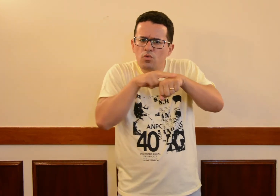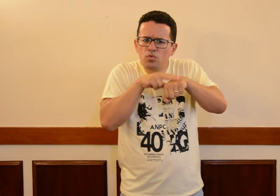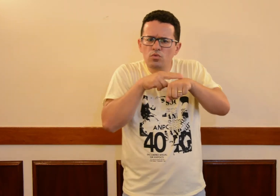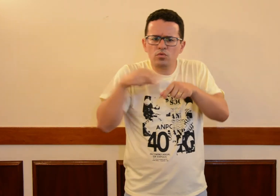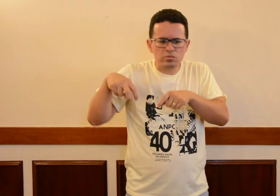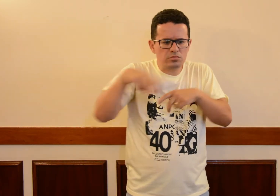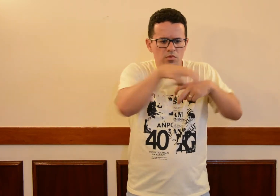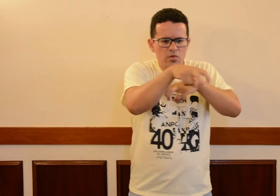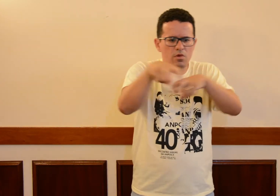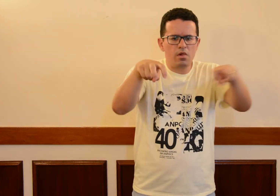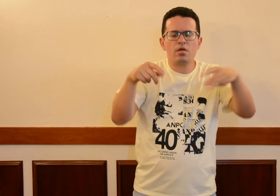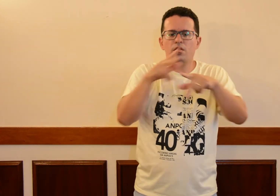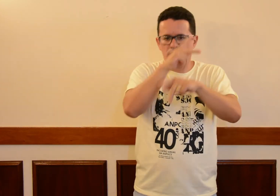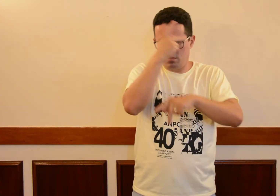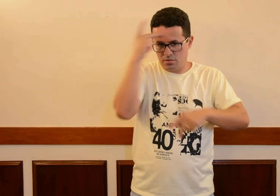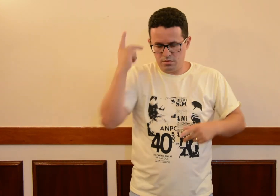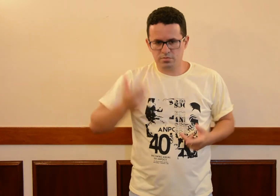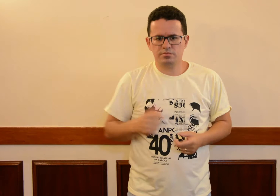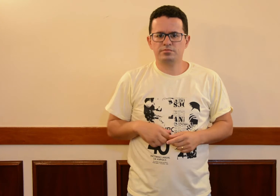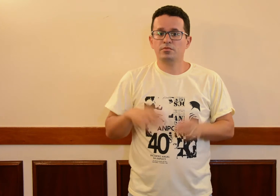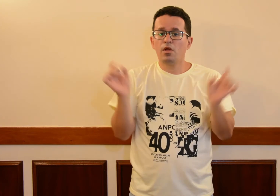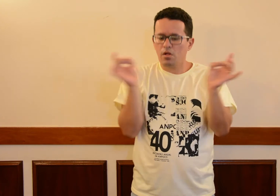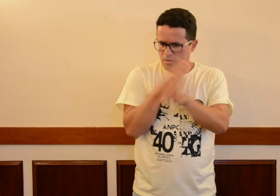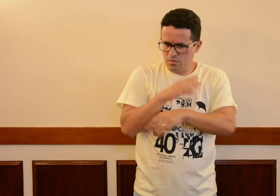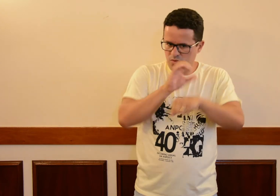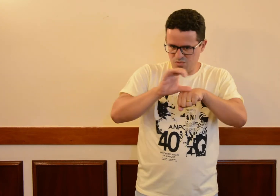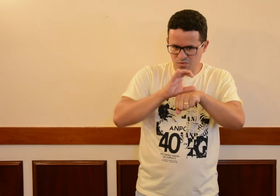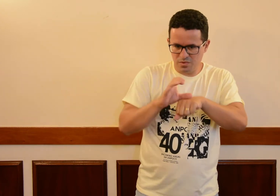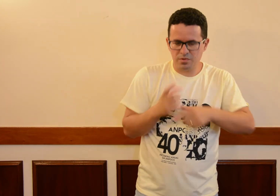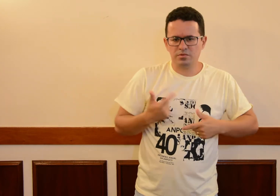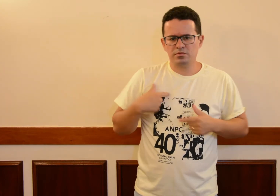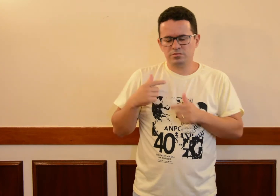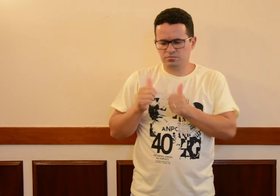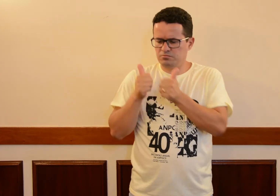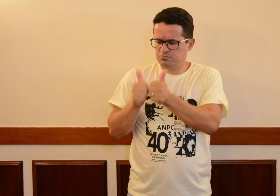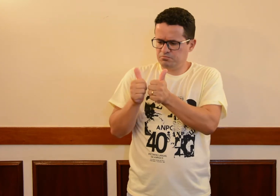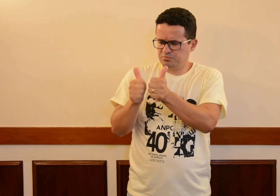Após o término do curso, segui acompanhando o menino na empresa